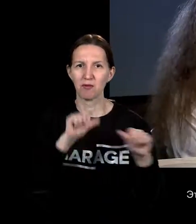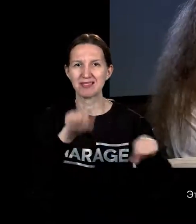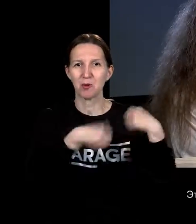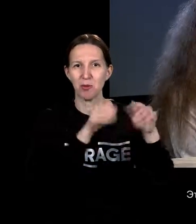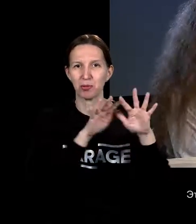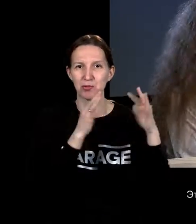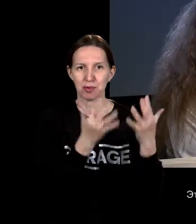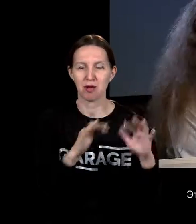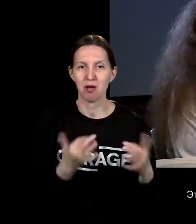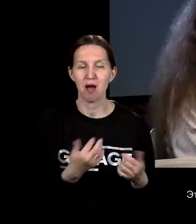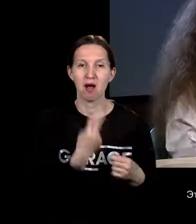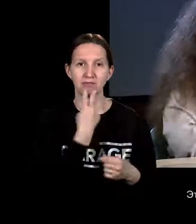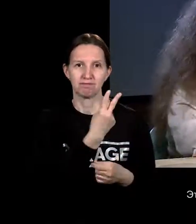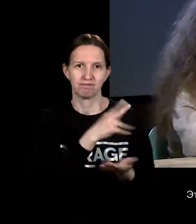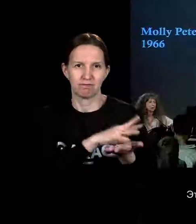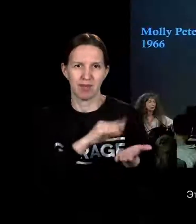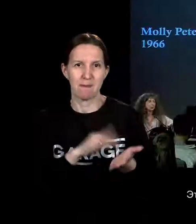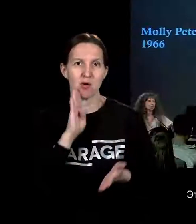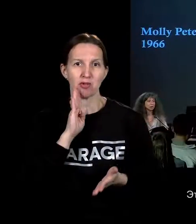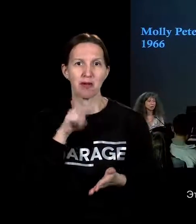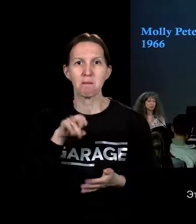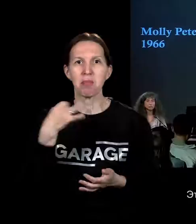представляющую модель плейбоя.